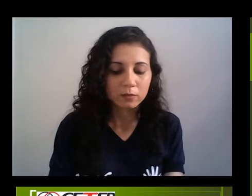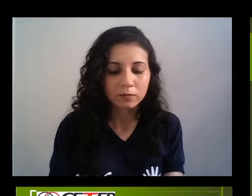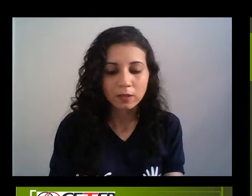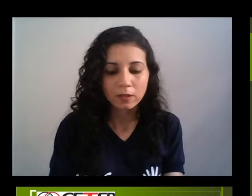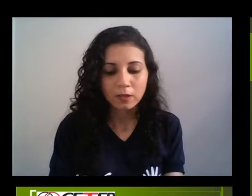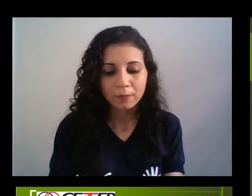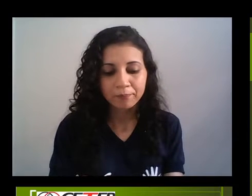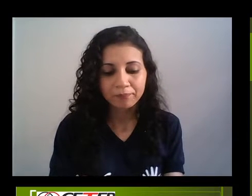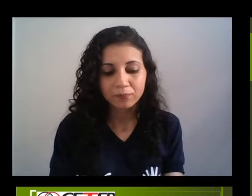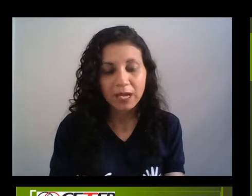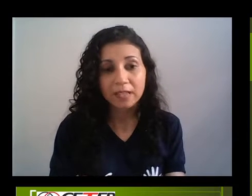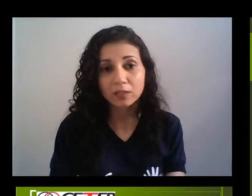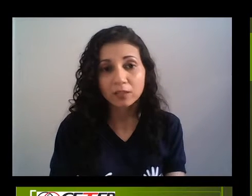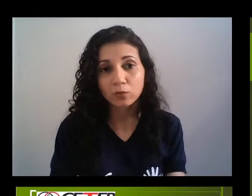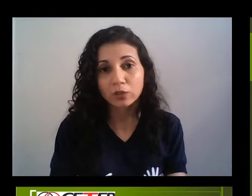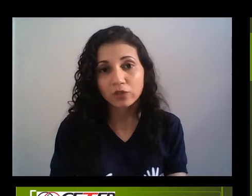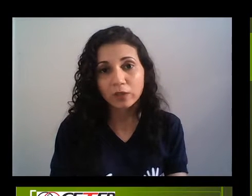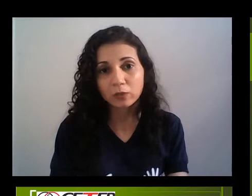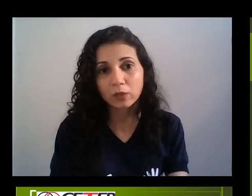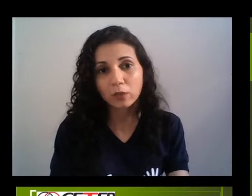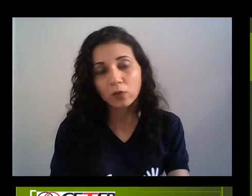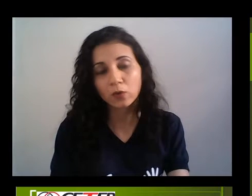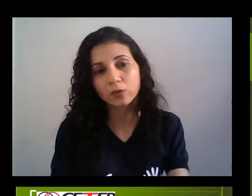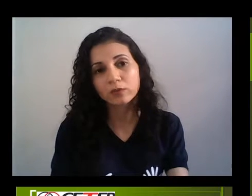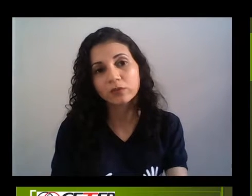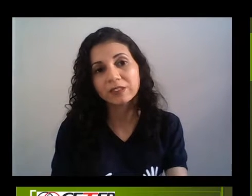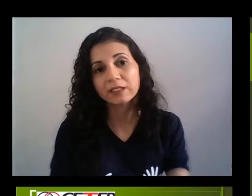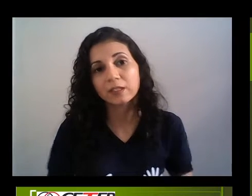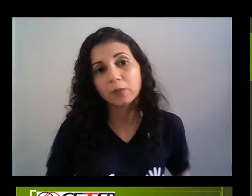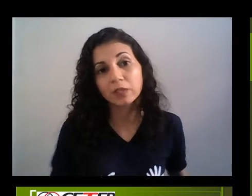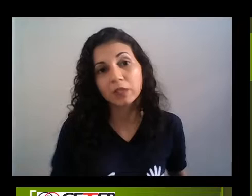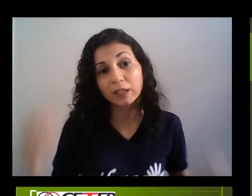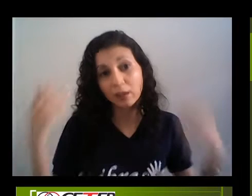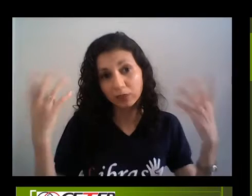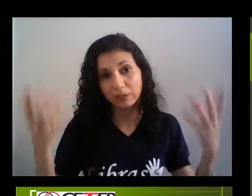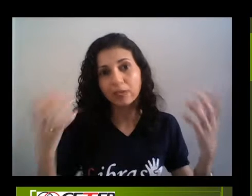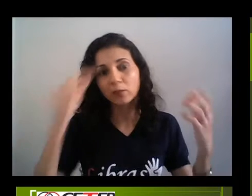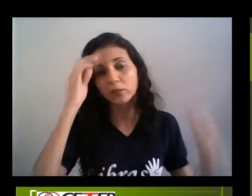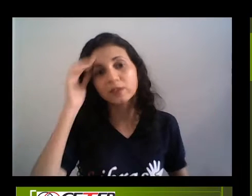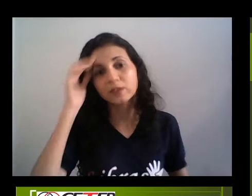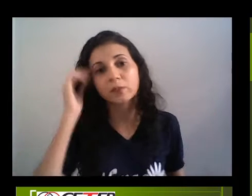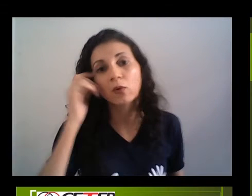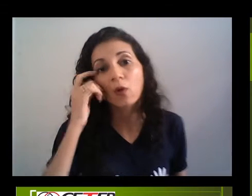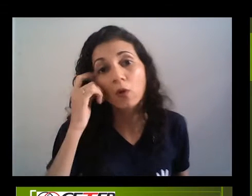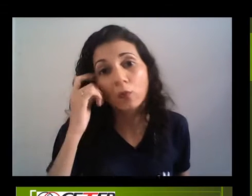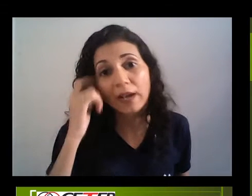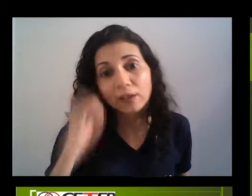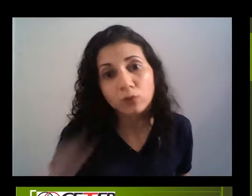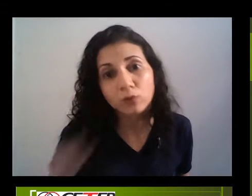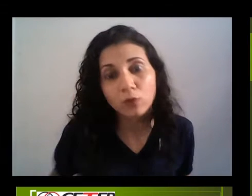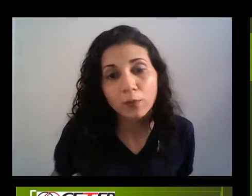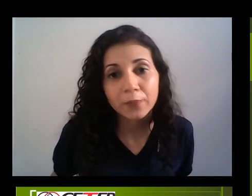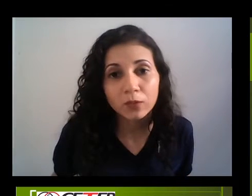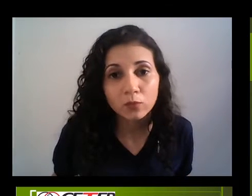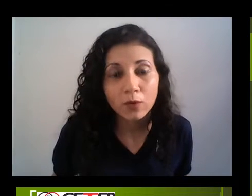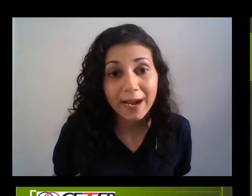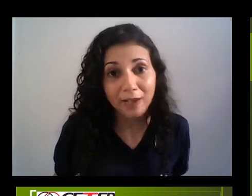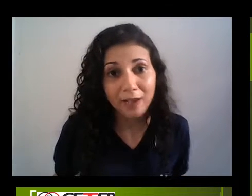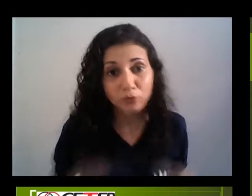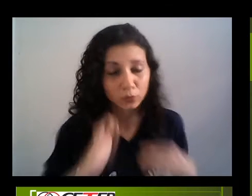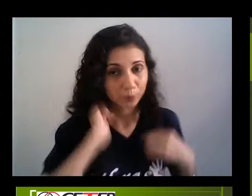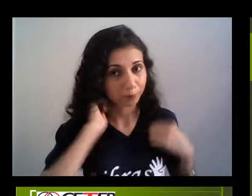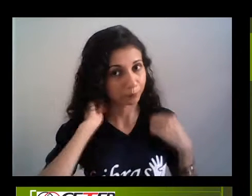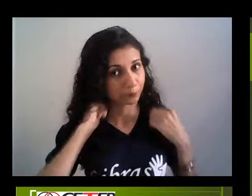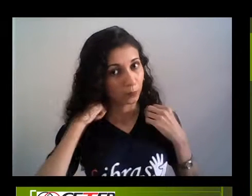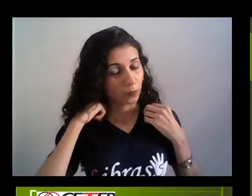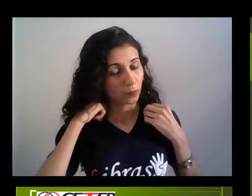uma narração, quando a gente vai contar alguma coisa, quando você tem que meio que criar um cenário. Por exemplo, o gato comeu o